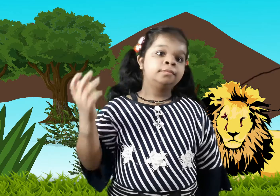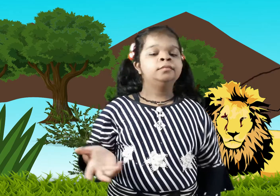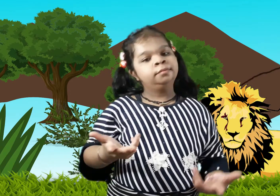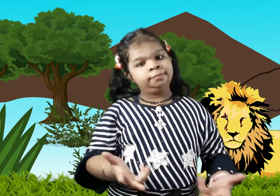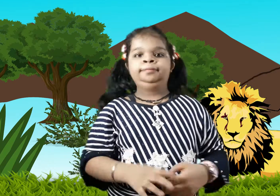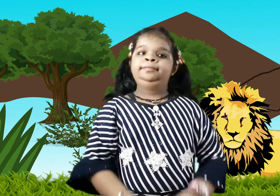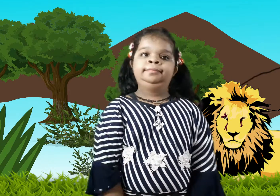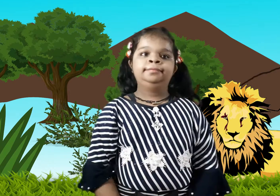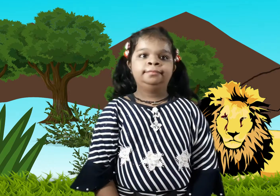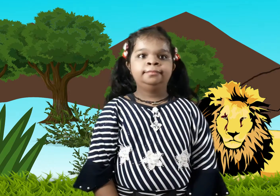लगी।